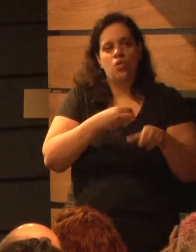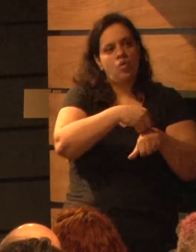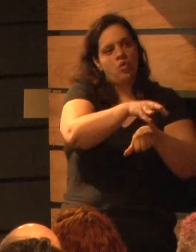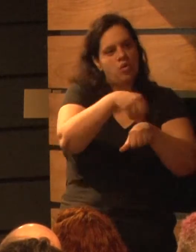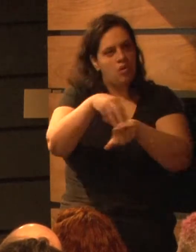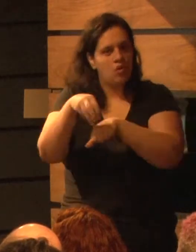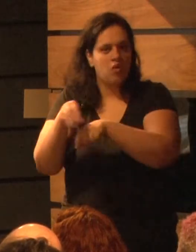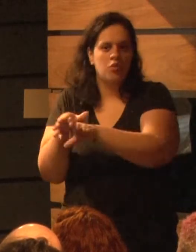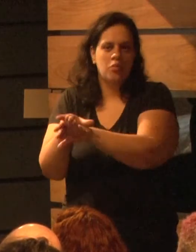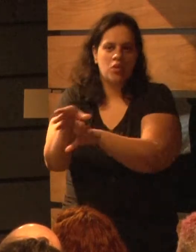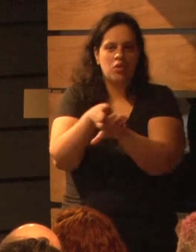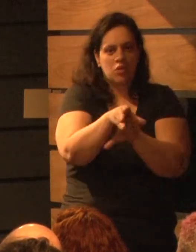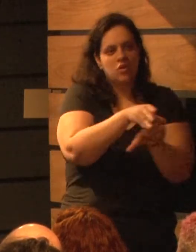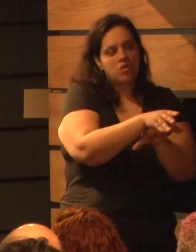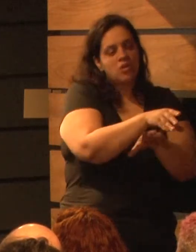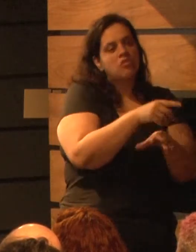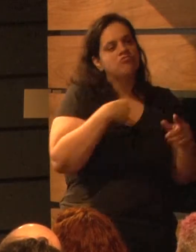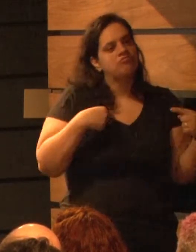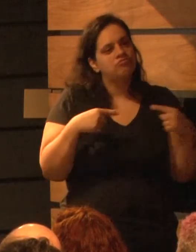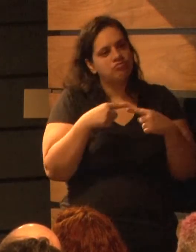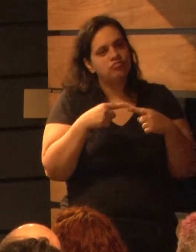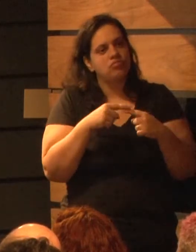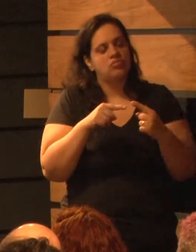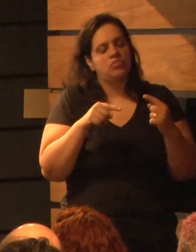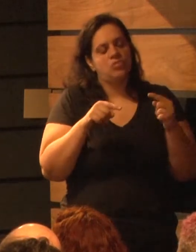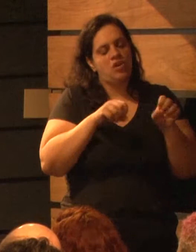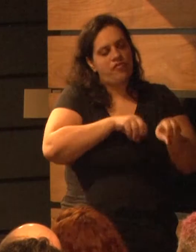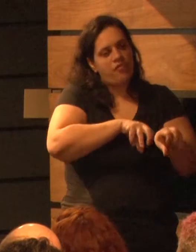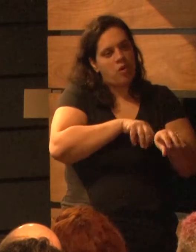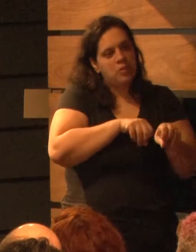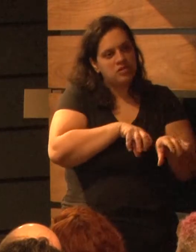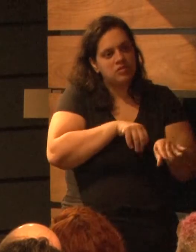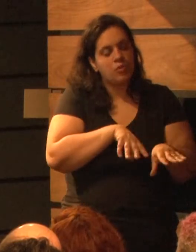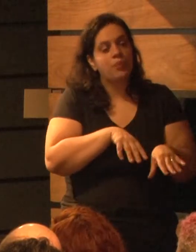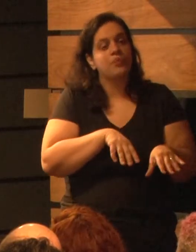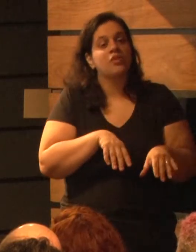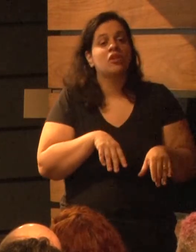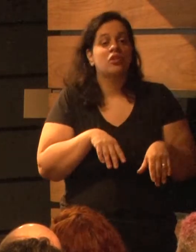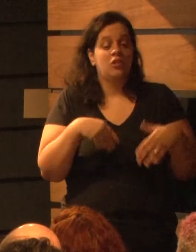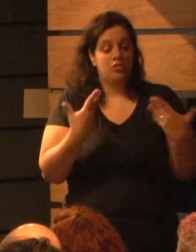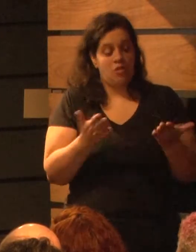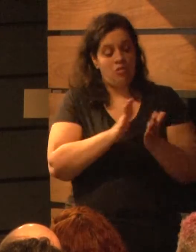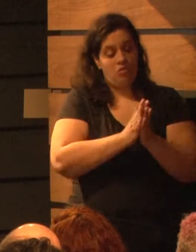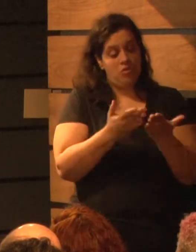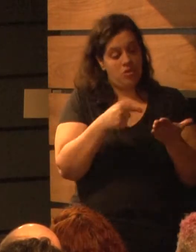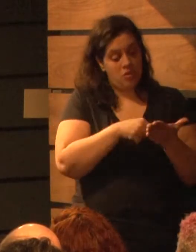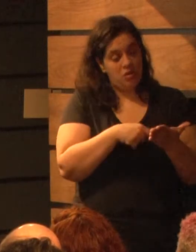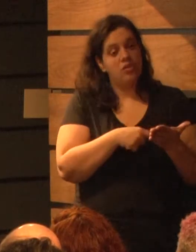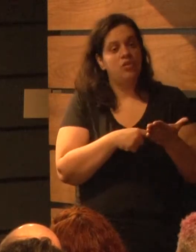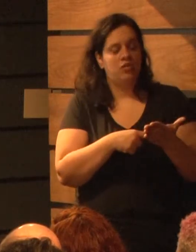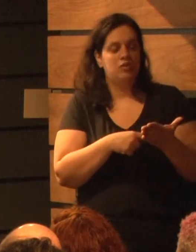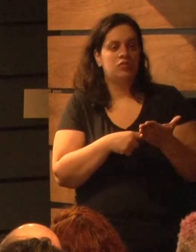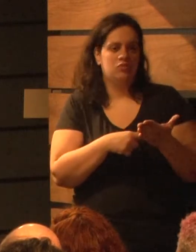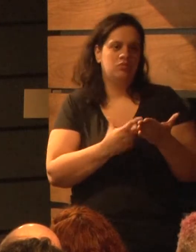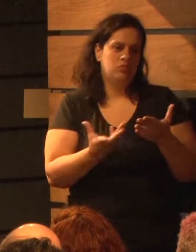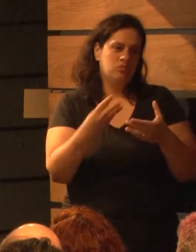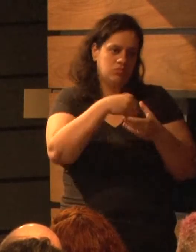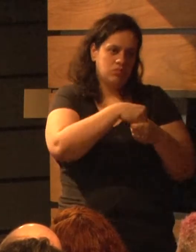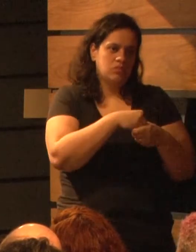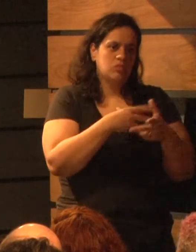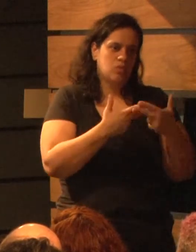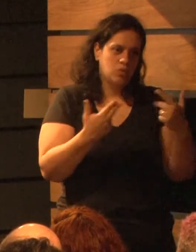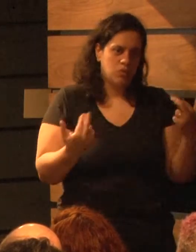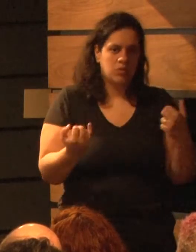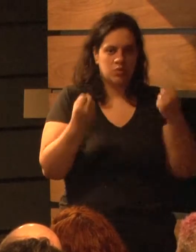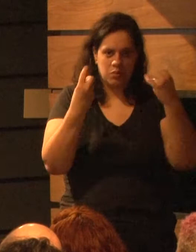orientar melhor. Sou muito ligada à formação. Então, o livro, ele vai girando em torno disso, de